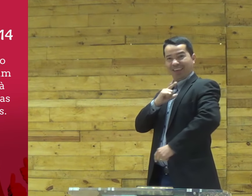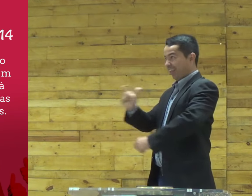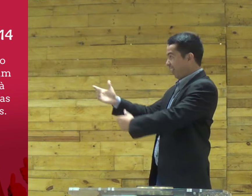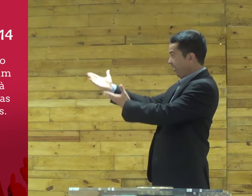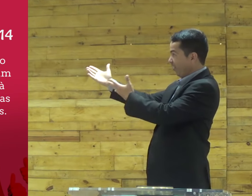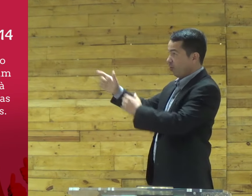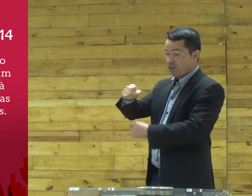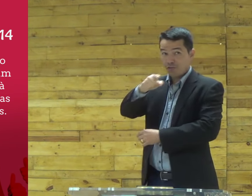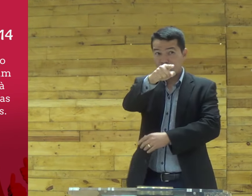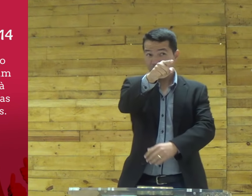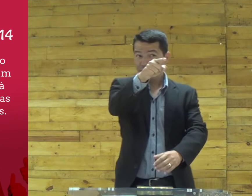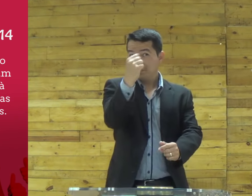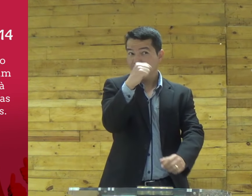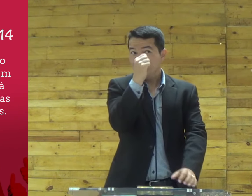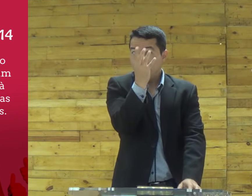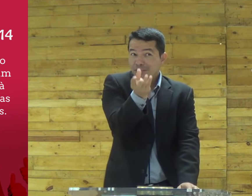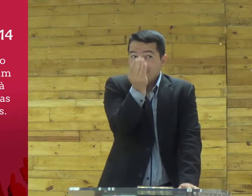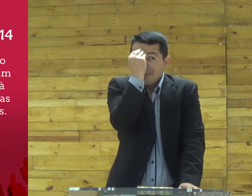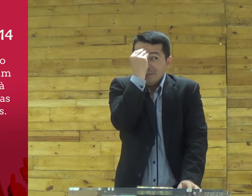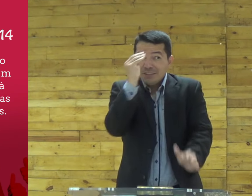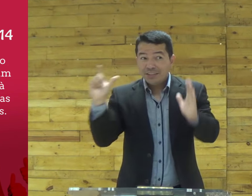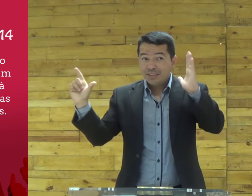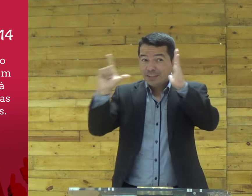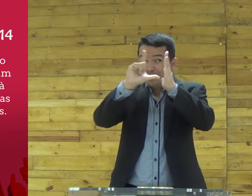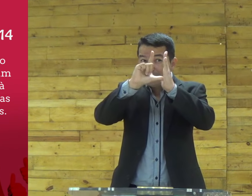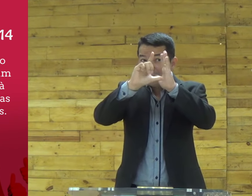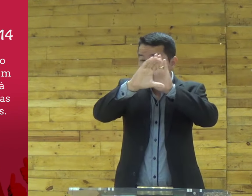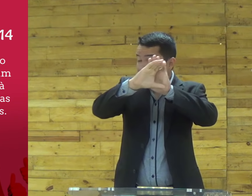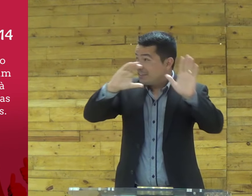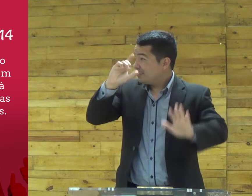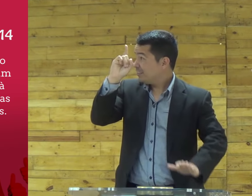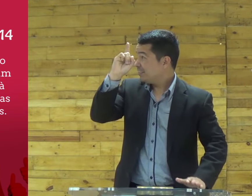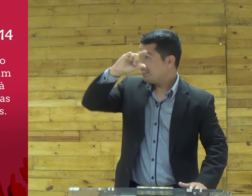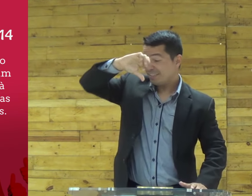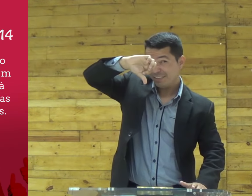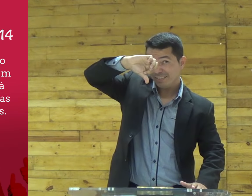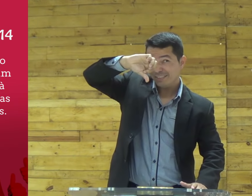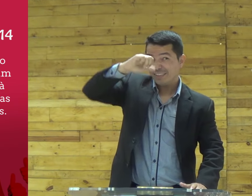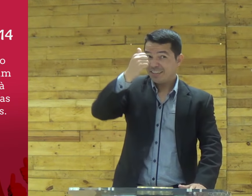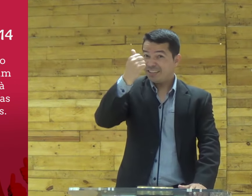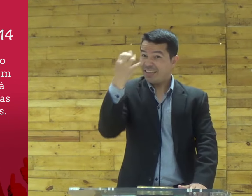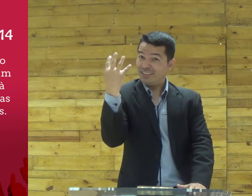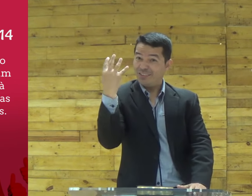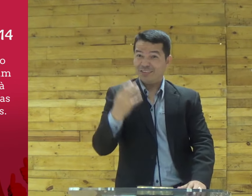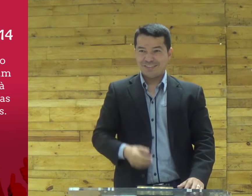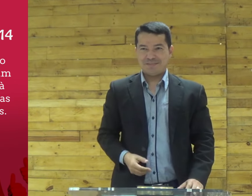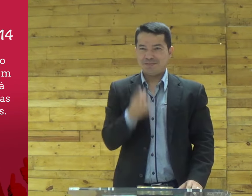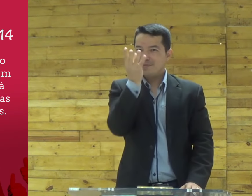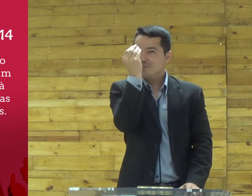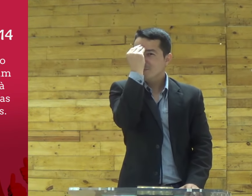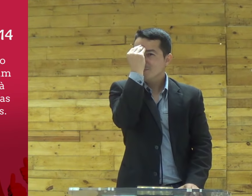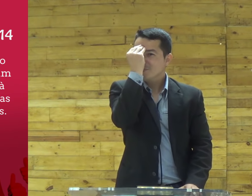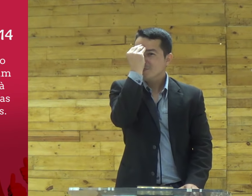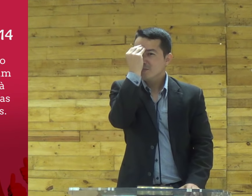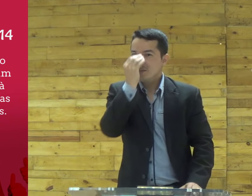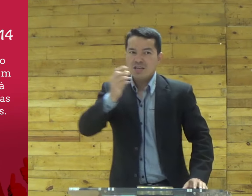verdade. Tá ali, ó. Você precisa memorizar. Levítico, capítulo 19, versículo 14.